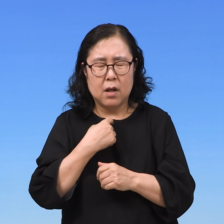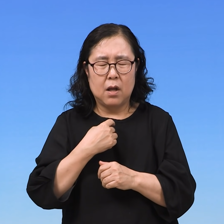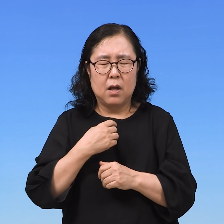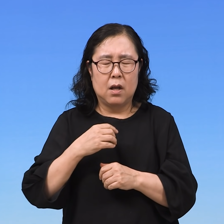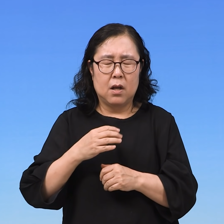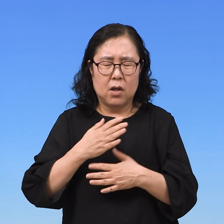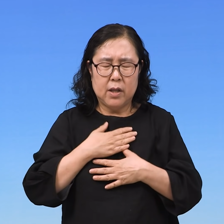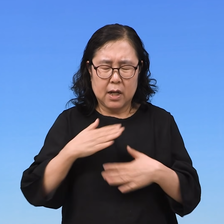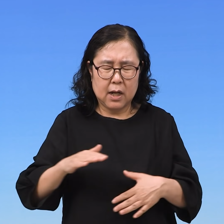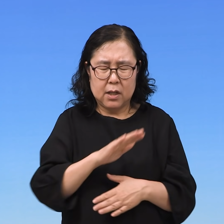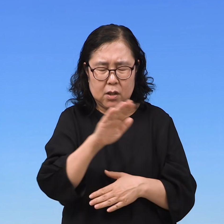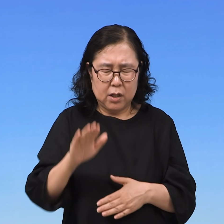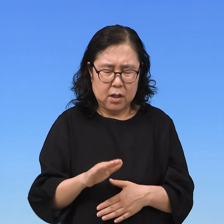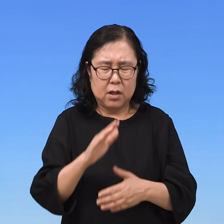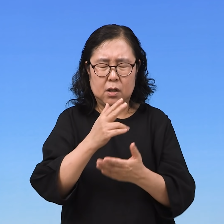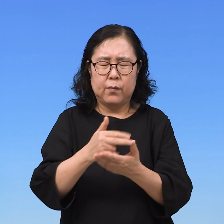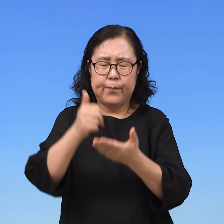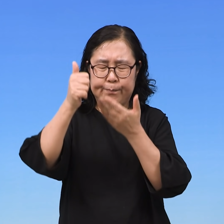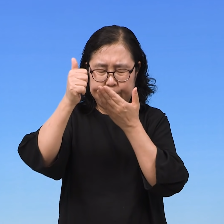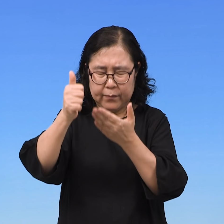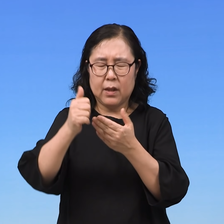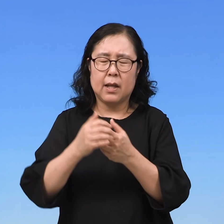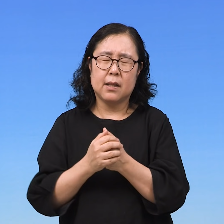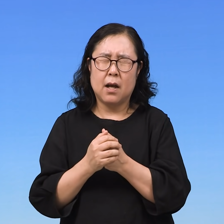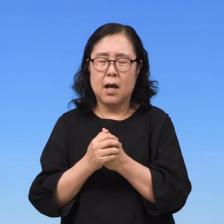이런 연약한 저희들을 주님께서